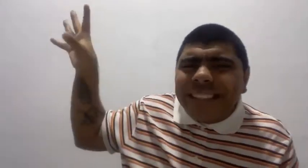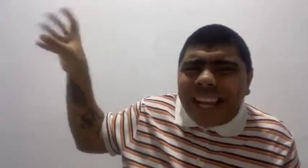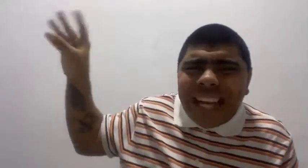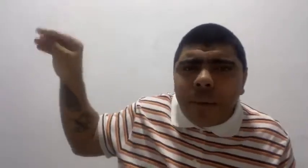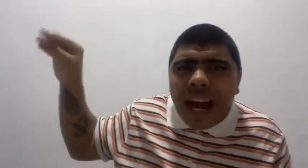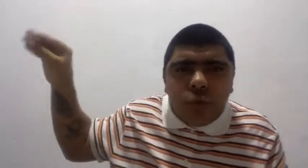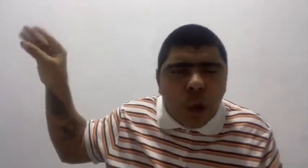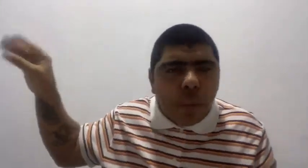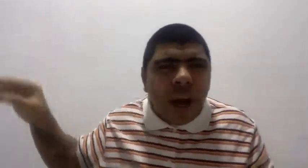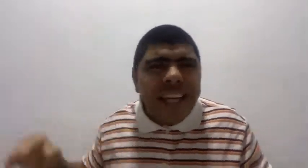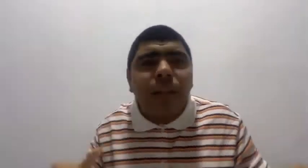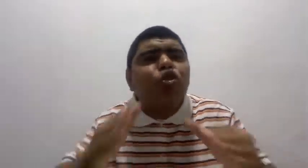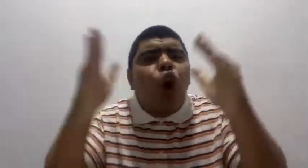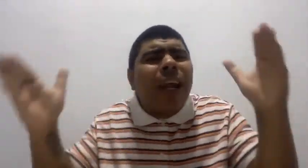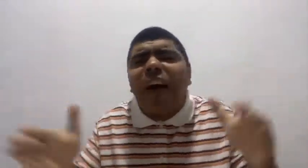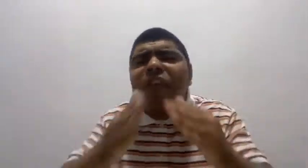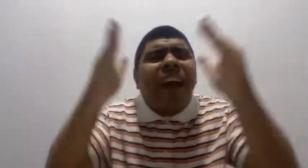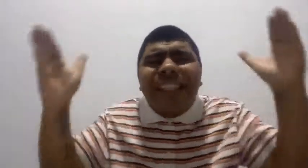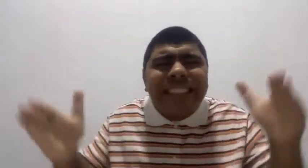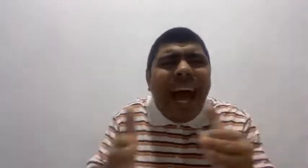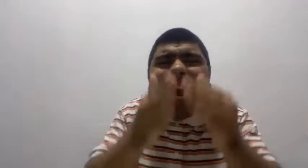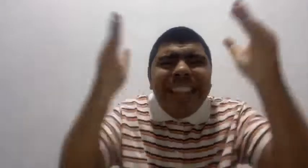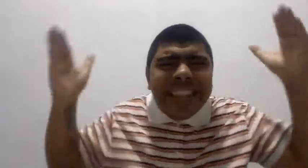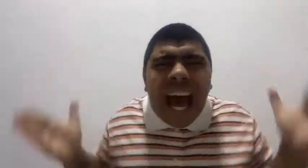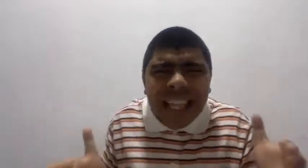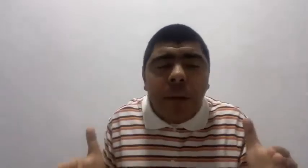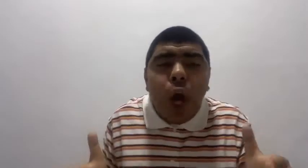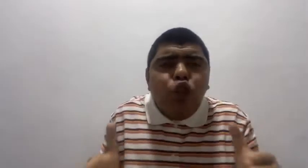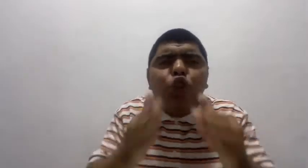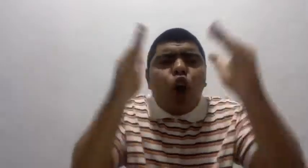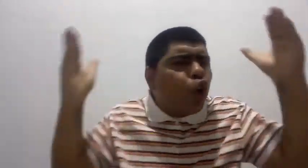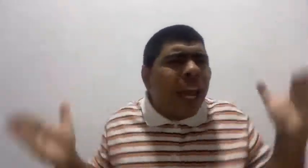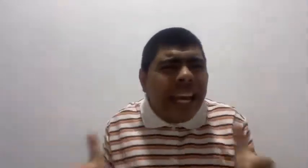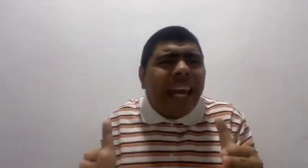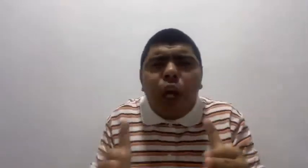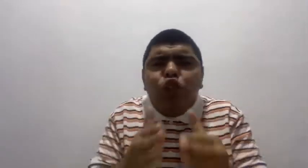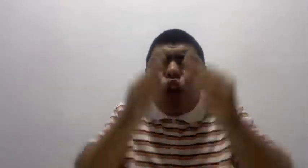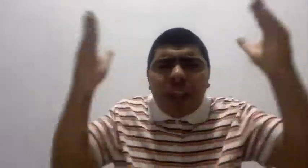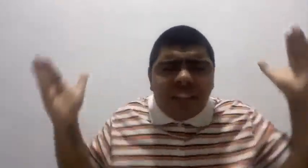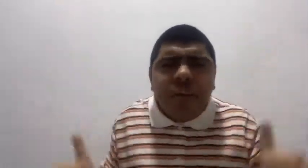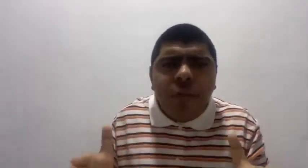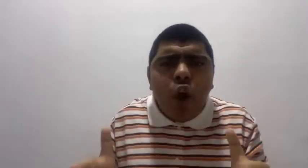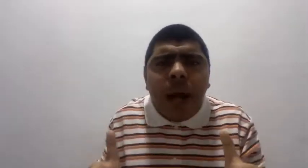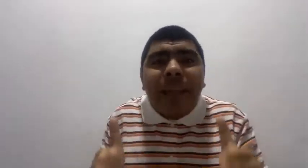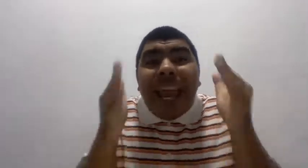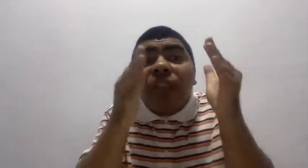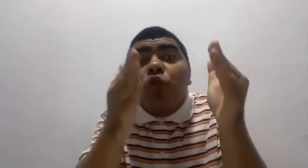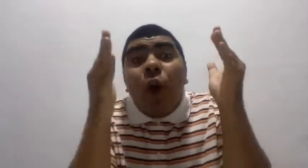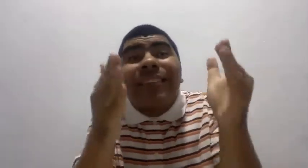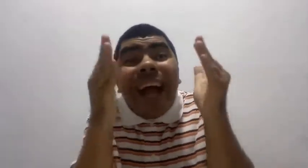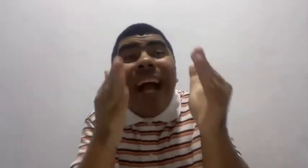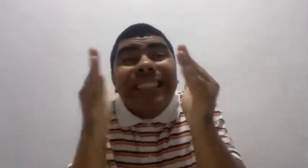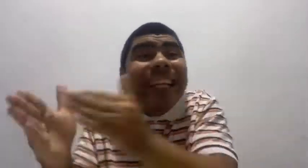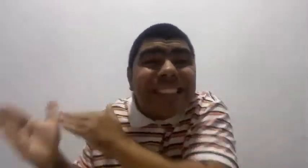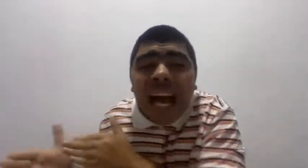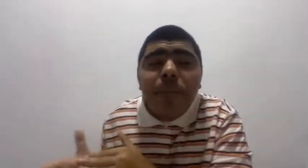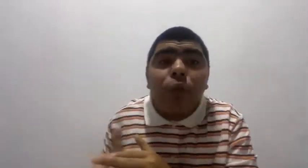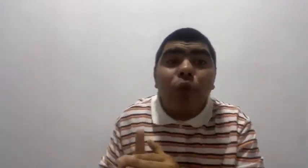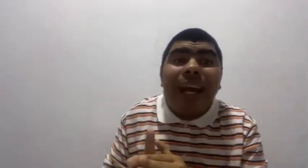están hablando por allá, no le afecta en nada, no lo hiere, no lo desenfocan. Eso es alcanzar madurez,